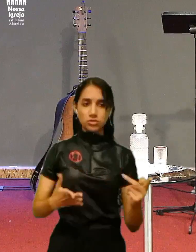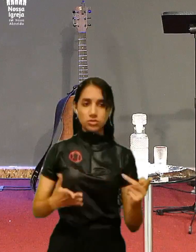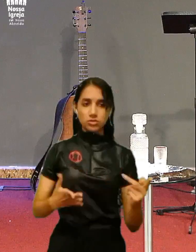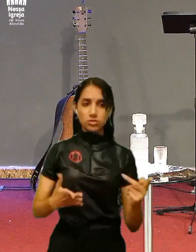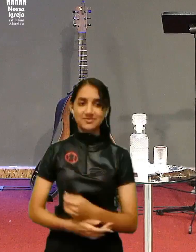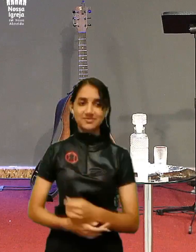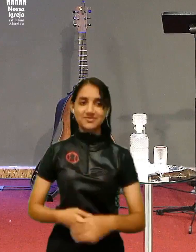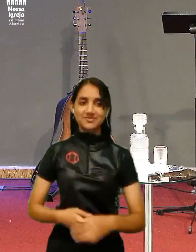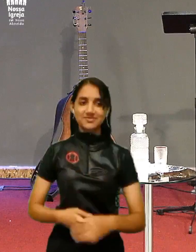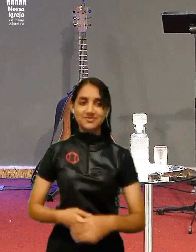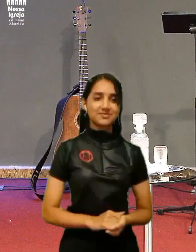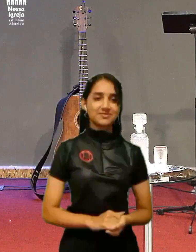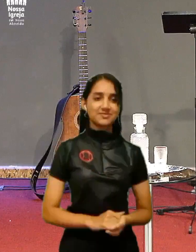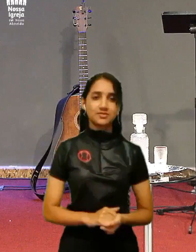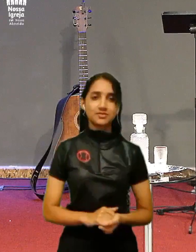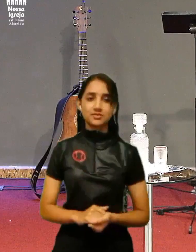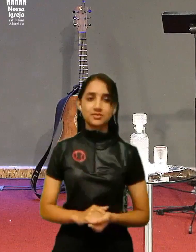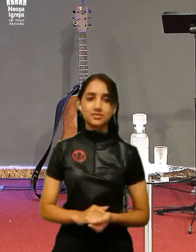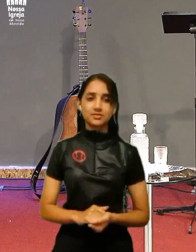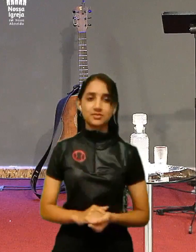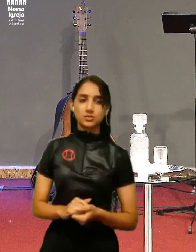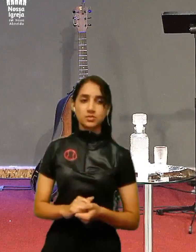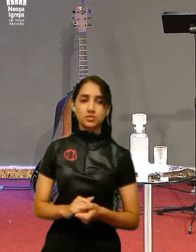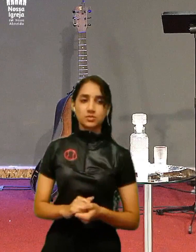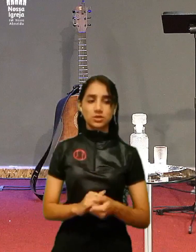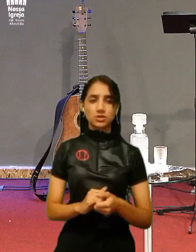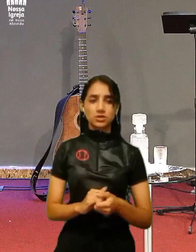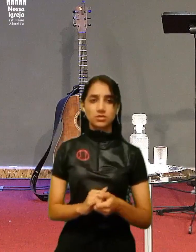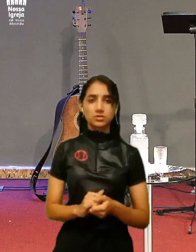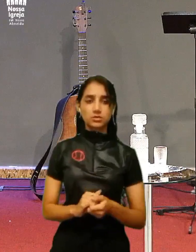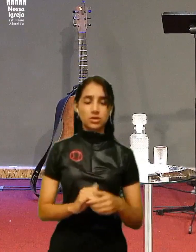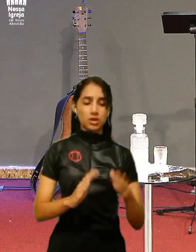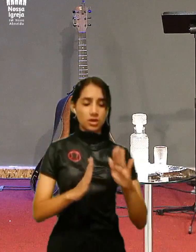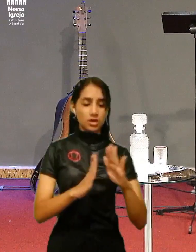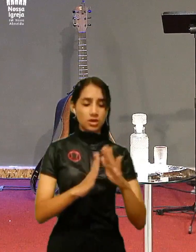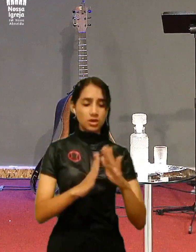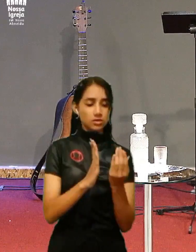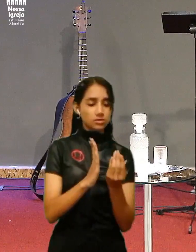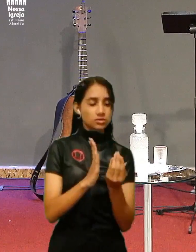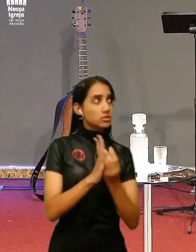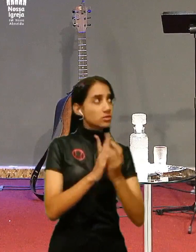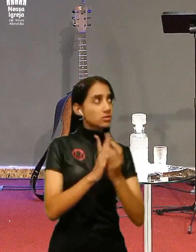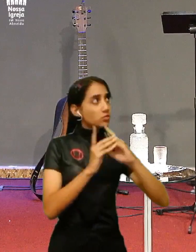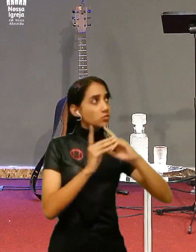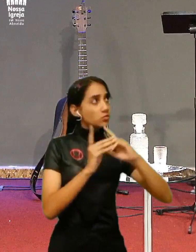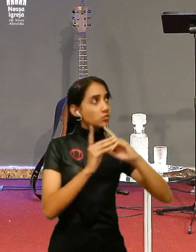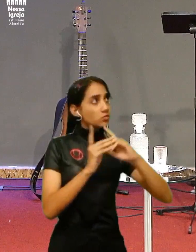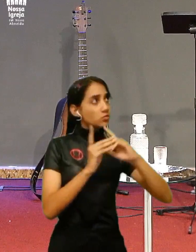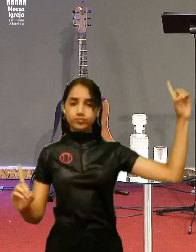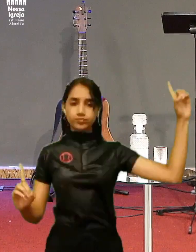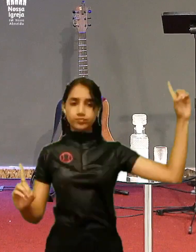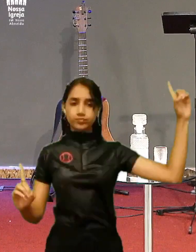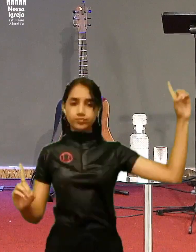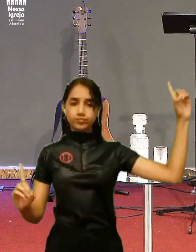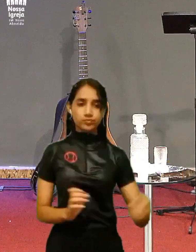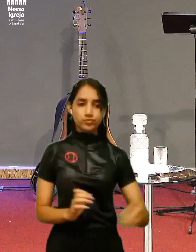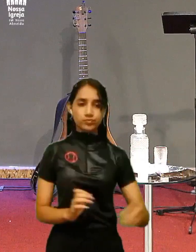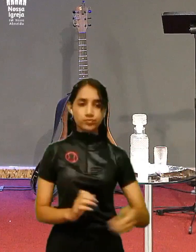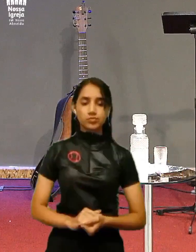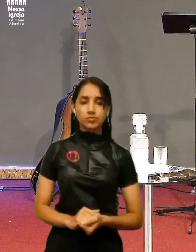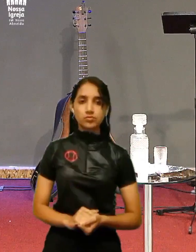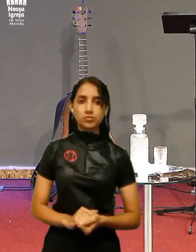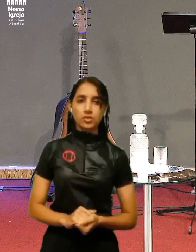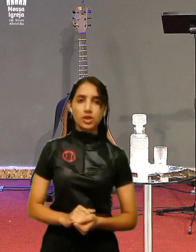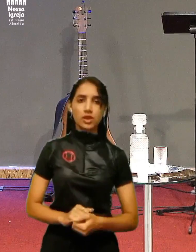Irmãos, isso é um absurdo. Voltemos para a Bíblia. Não há avivamento sem retorno às Escrituras. Não